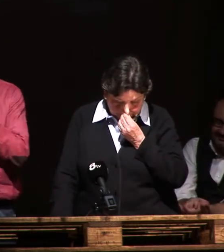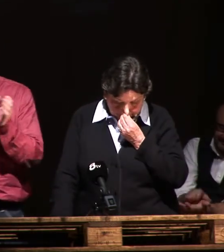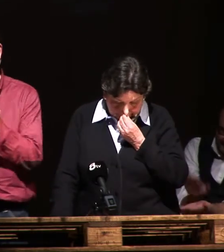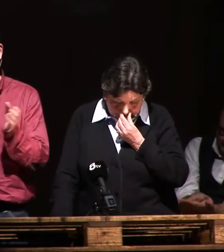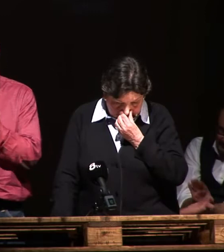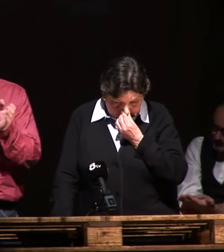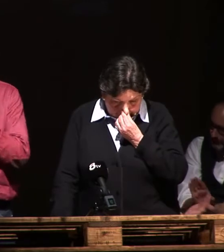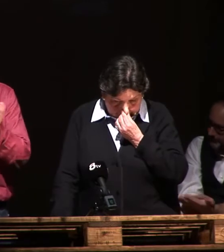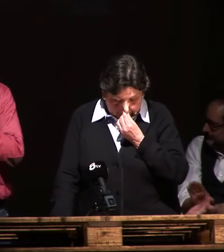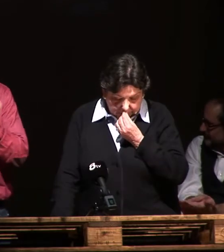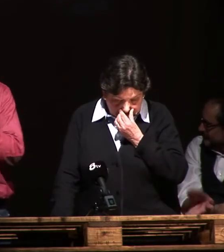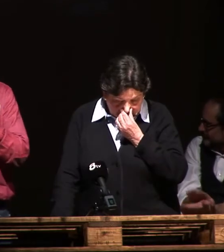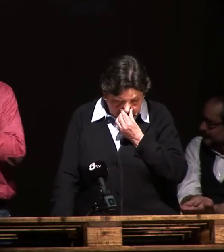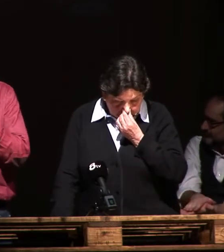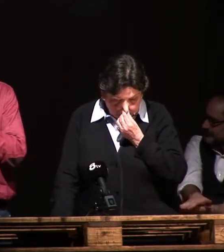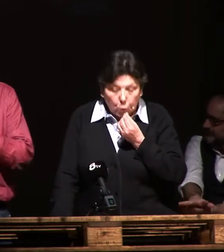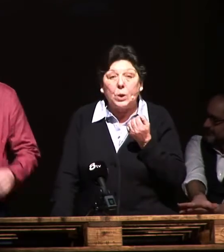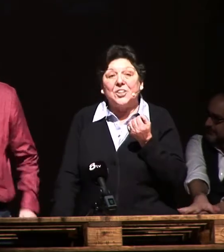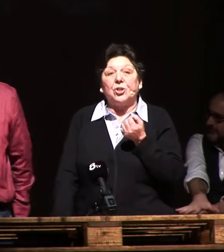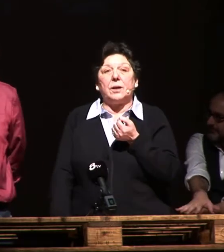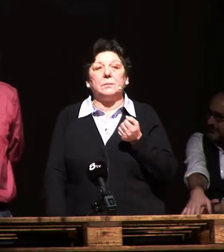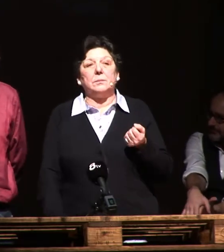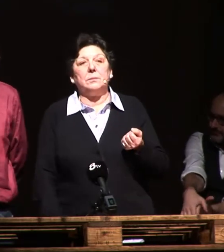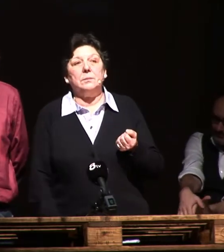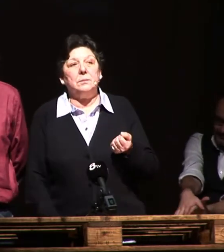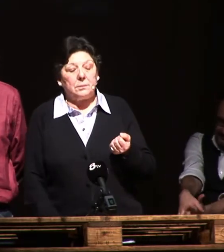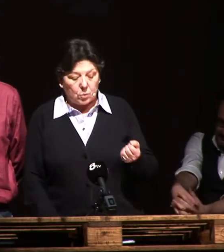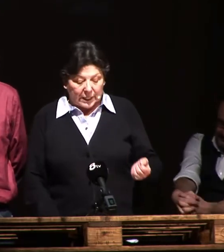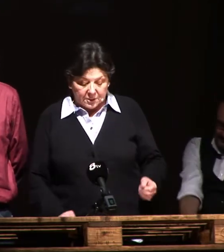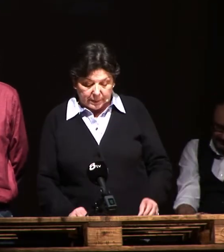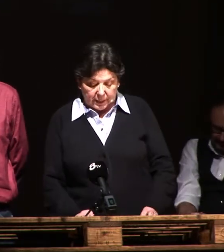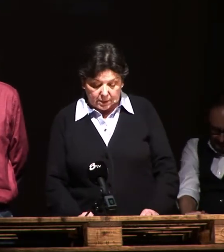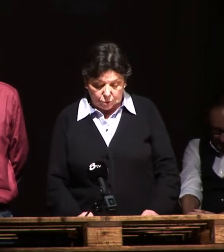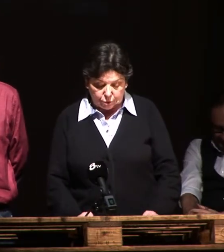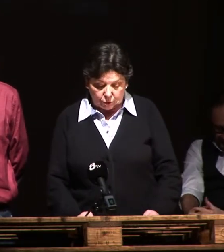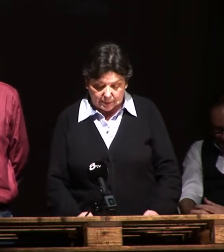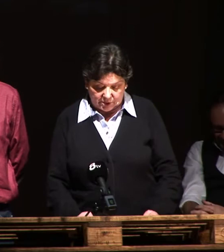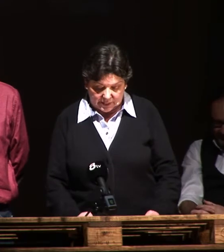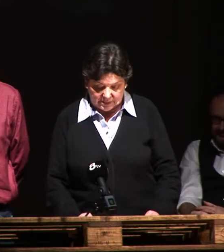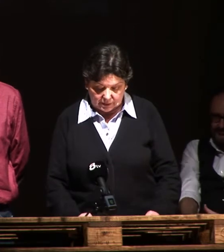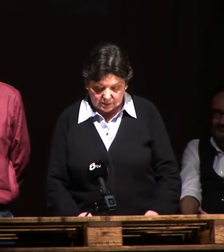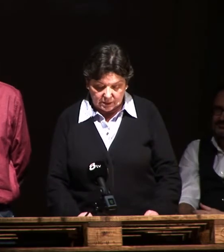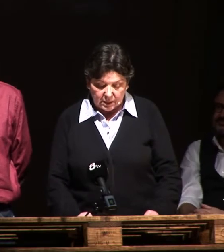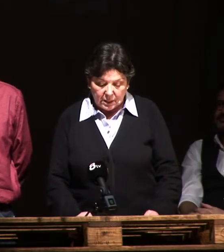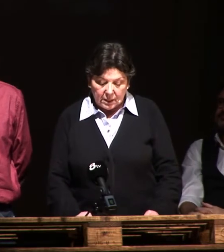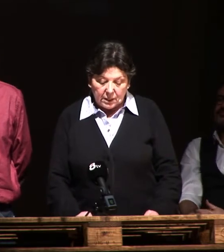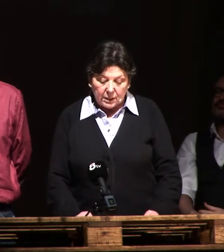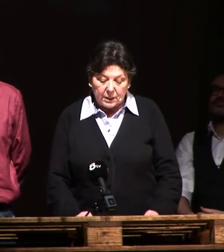fet. Hem de tenir coratge. Coratge perquè no són temps